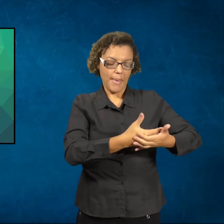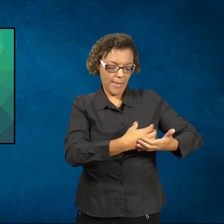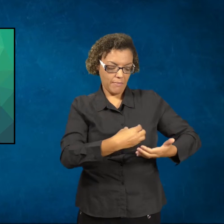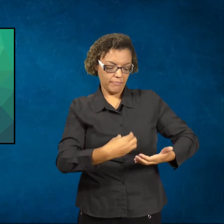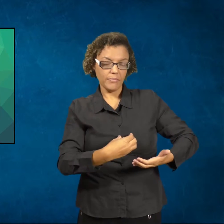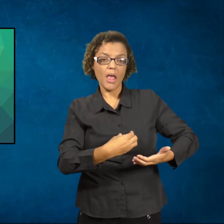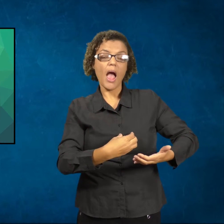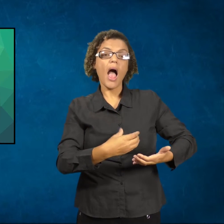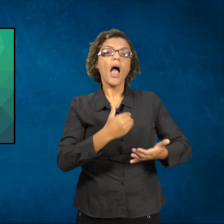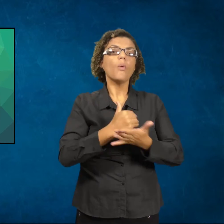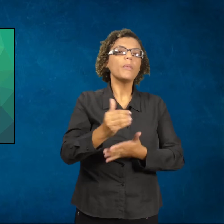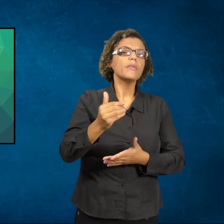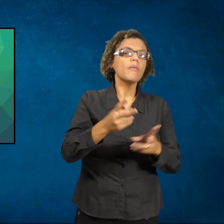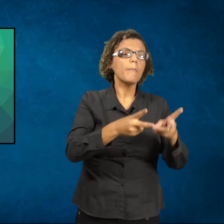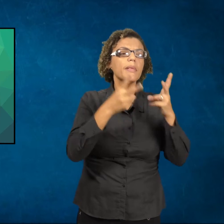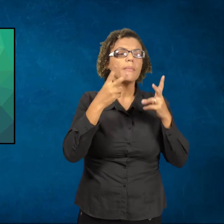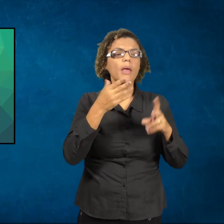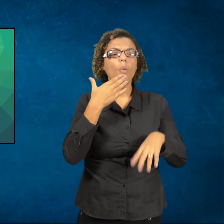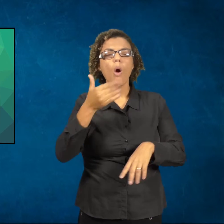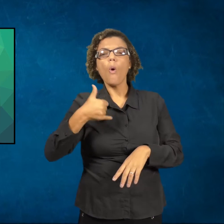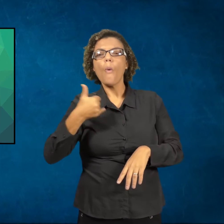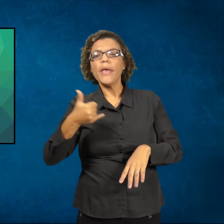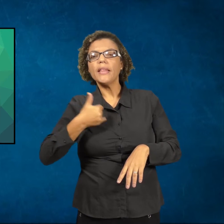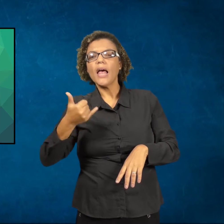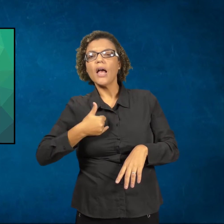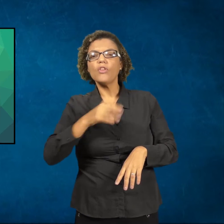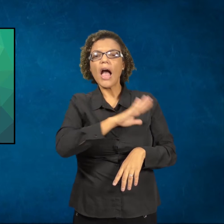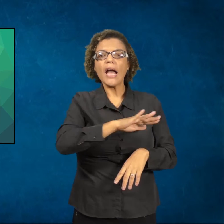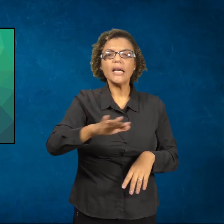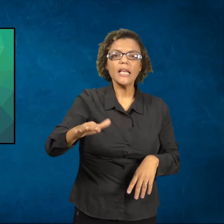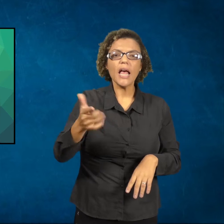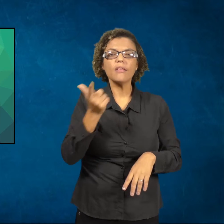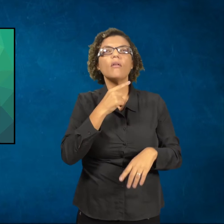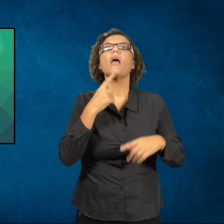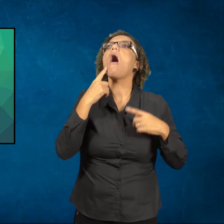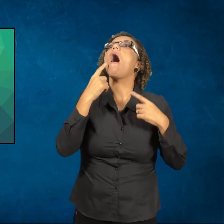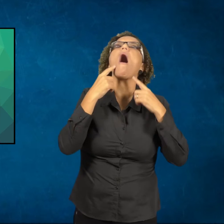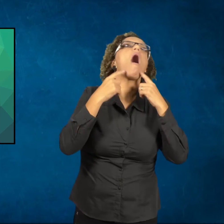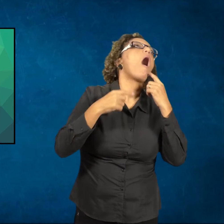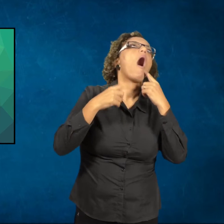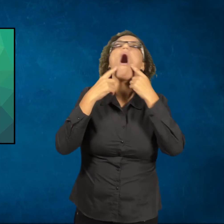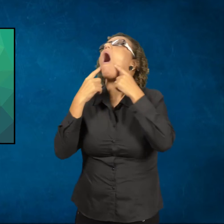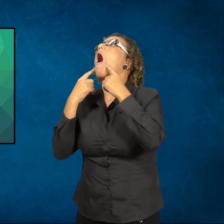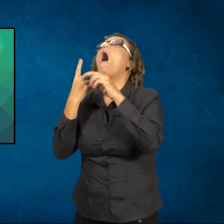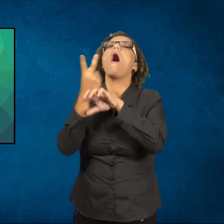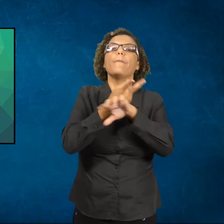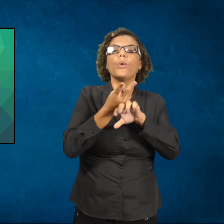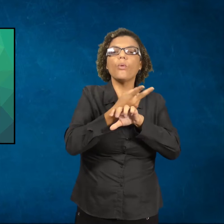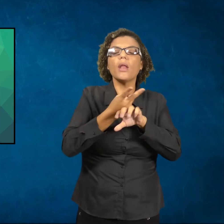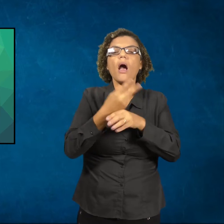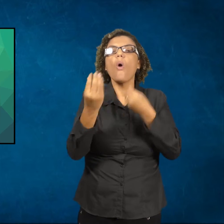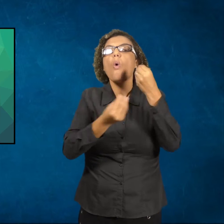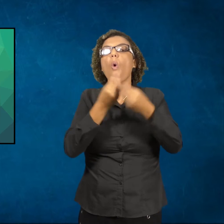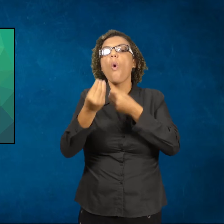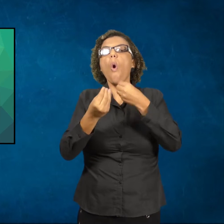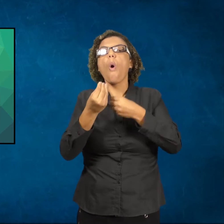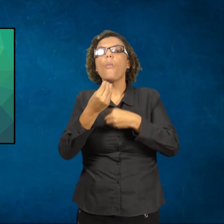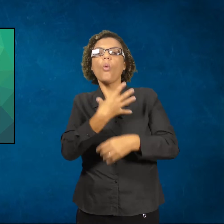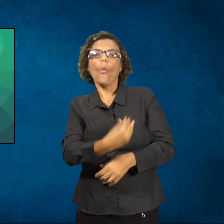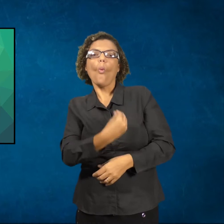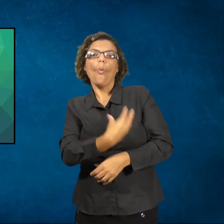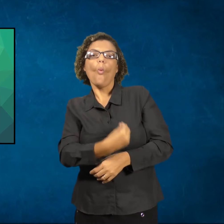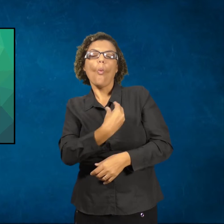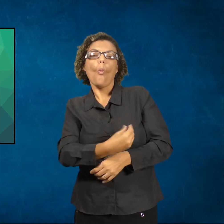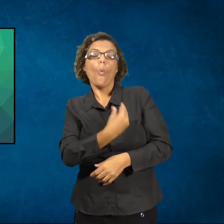ver a partir de qual idade que a criança ia buscando esse bico do seio, de que maneira que ela sugava, se